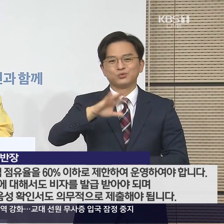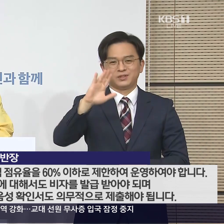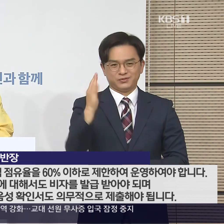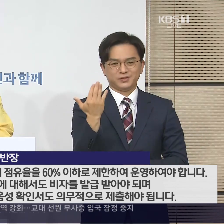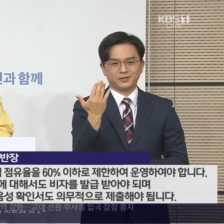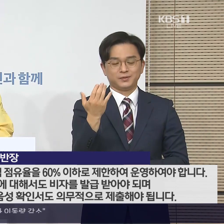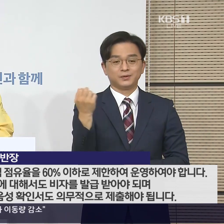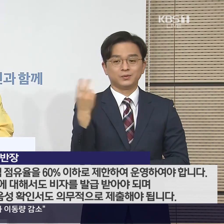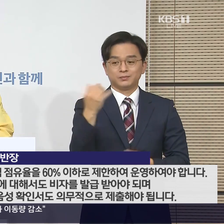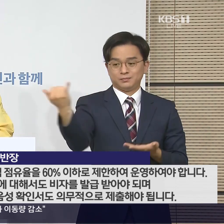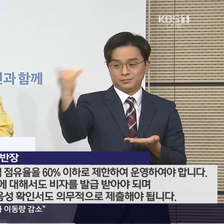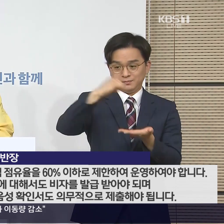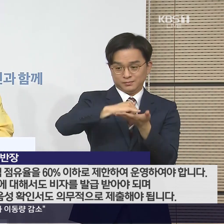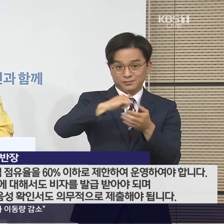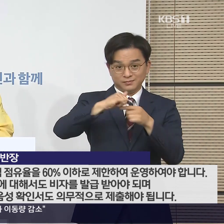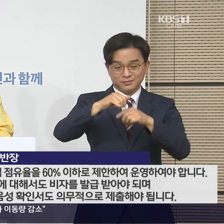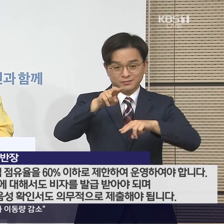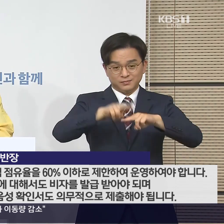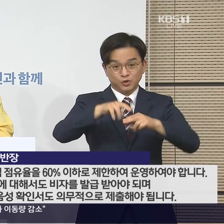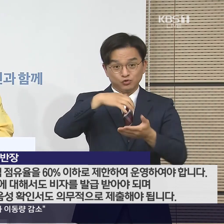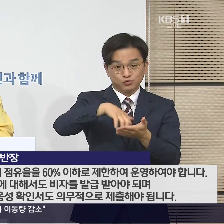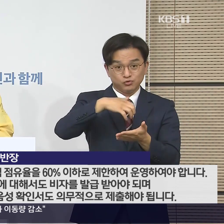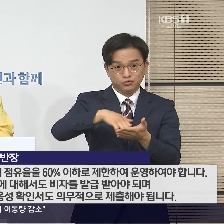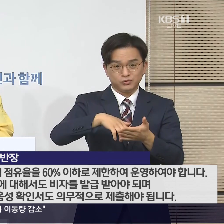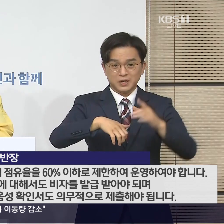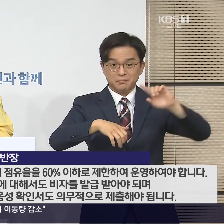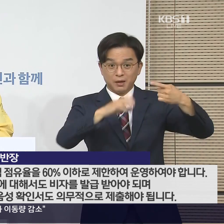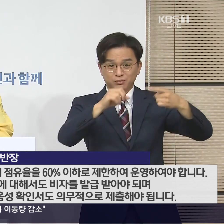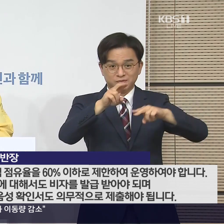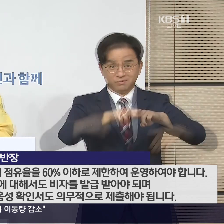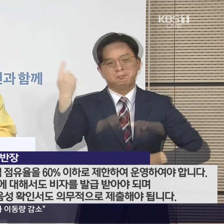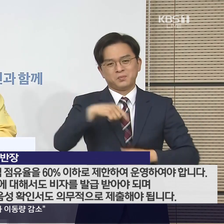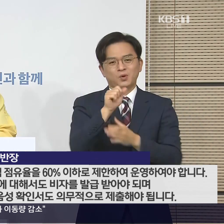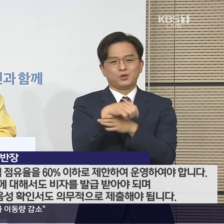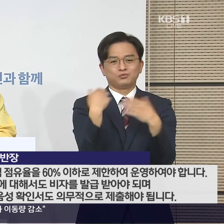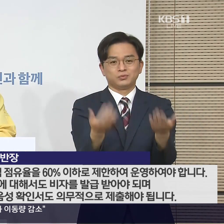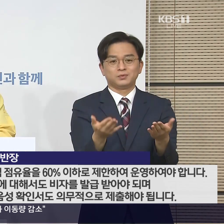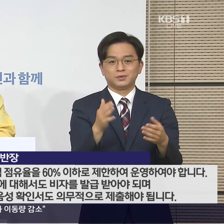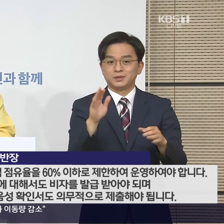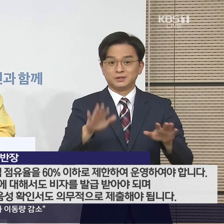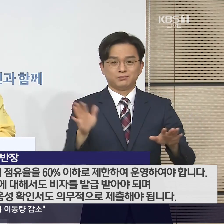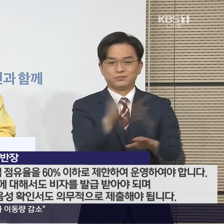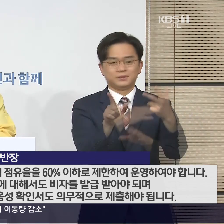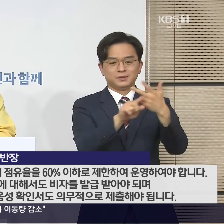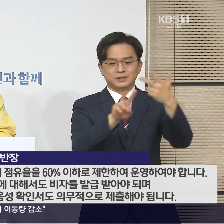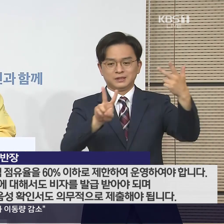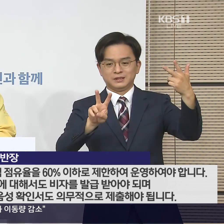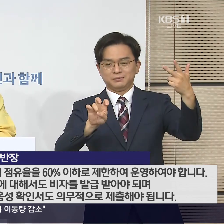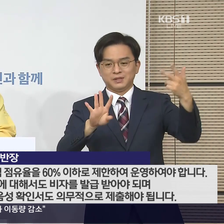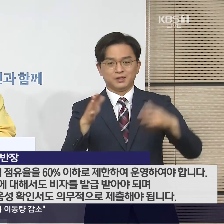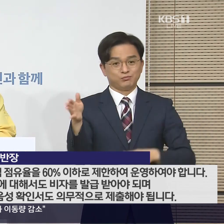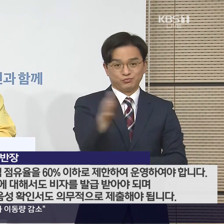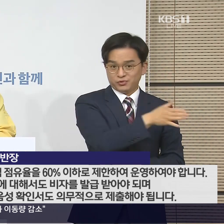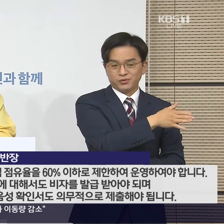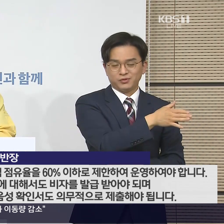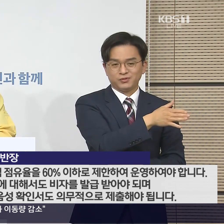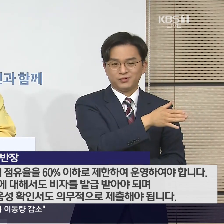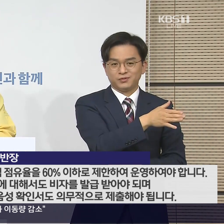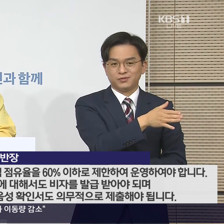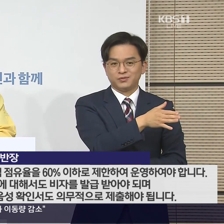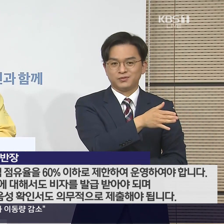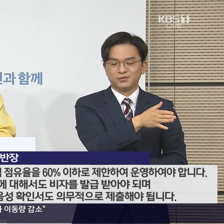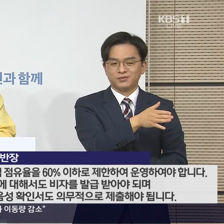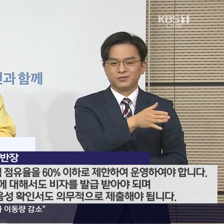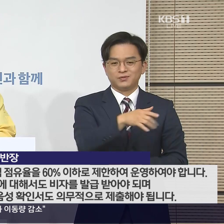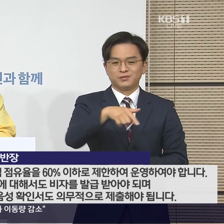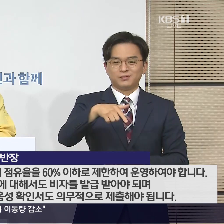좌석 점유율을 60% 이하로 제한하여 운영해야 합니다. 7월 24일부터는 교대 선언 목적의 비자에